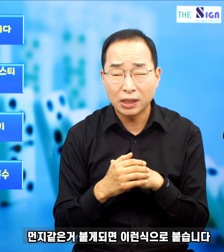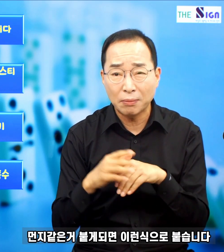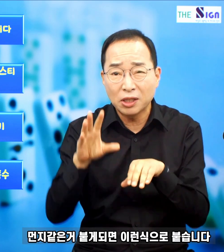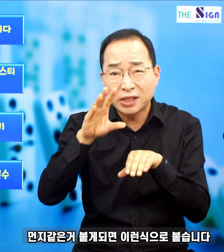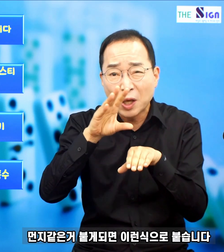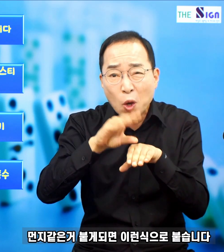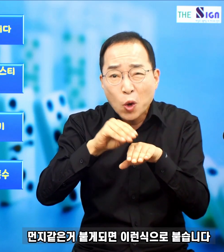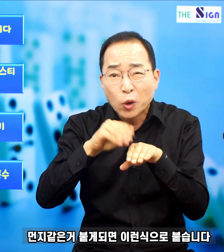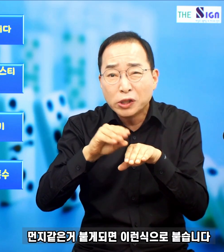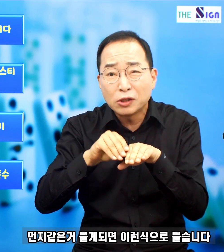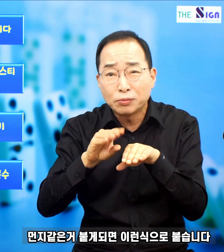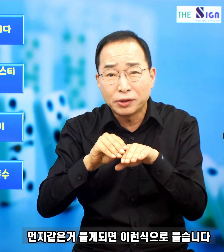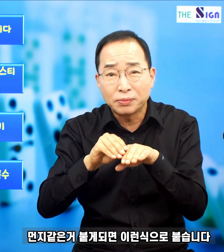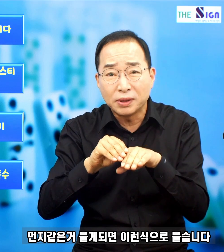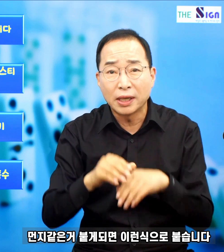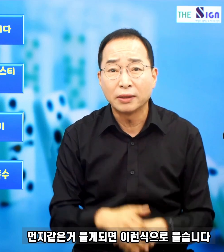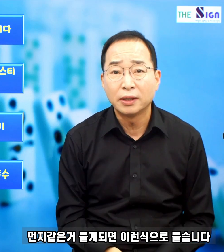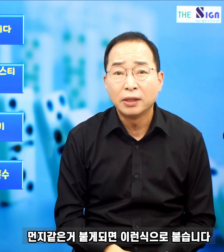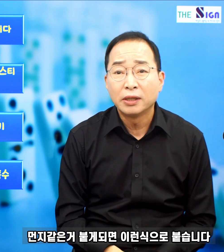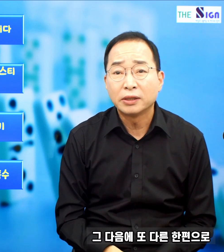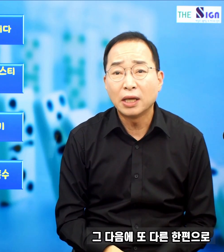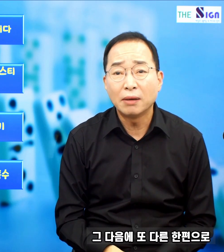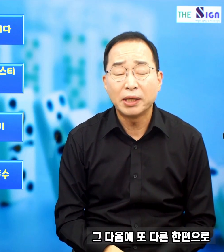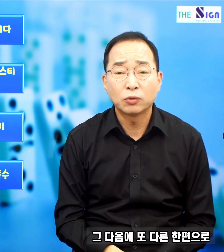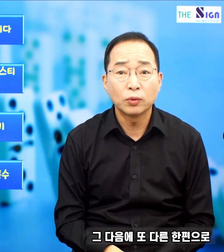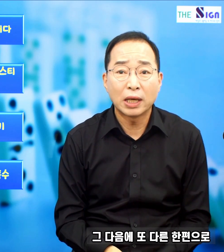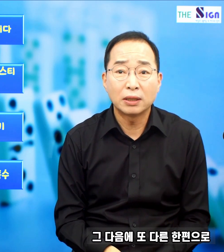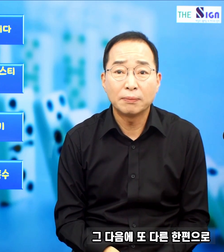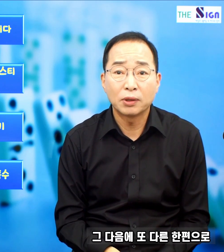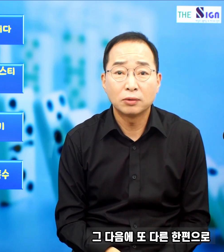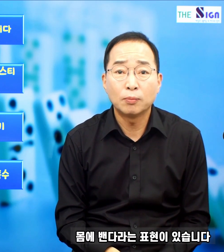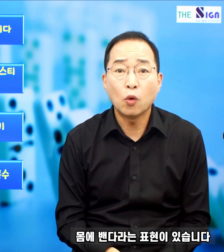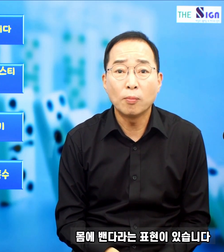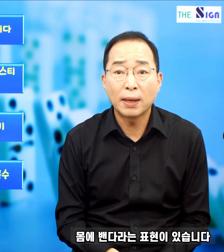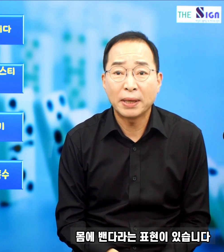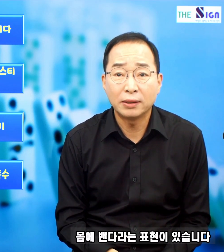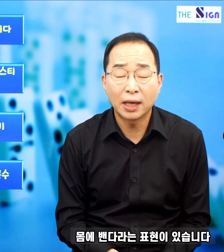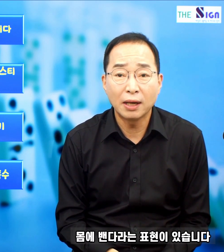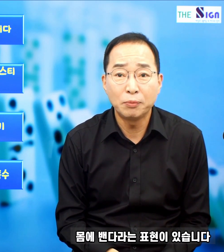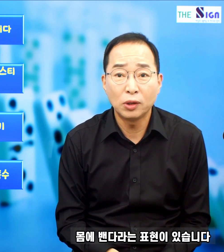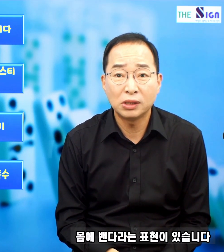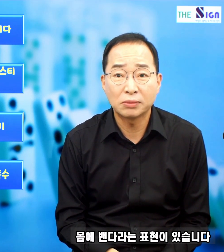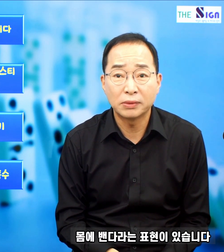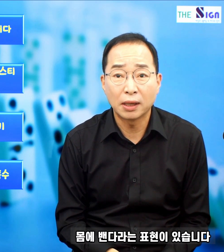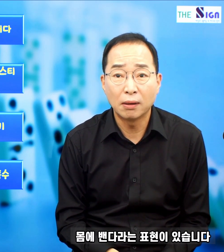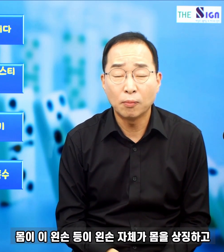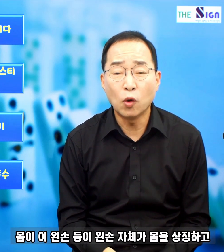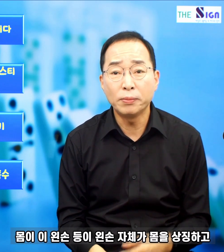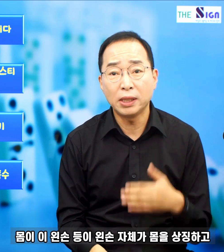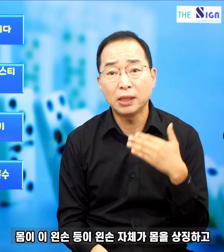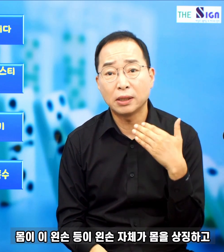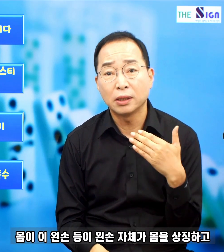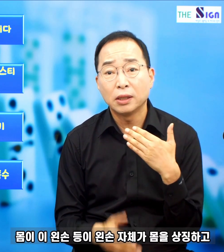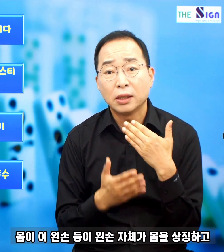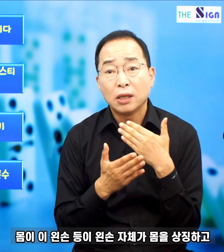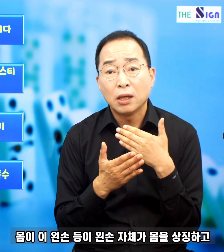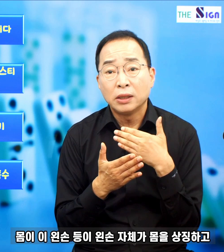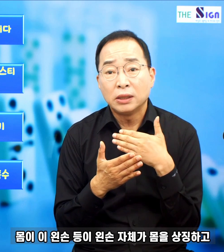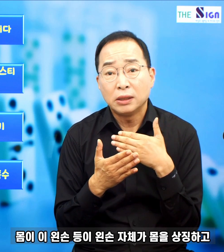되면 이제 이런 식으로 붙습니다. 그 다음에 또 다른 한편으로 몸에 밴다라는 표현이 있습니다. 몸이